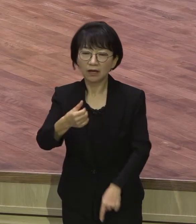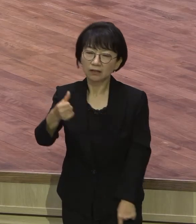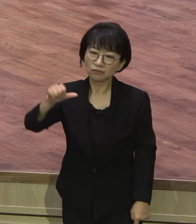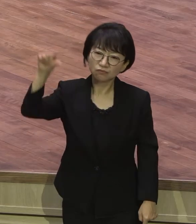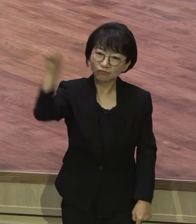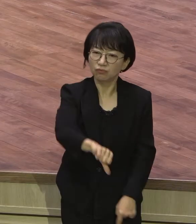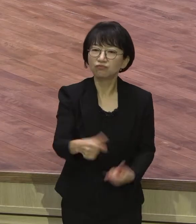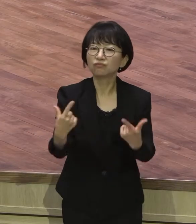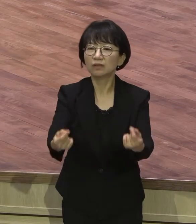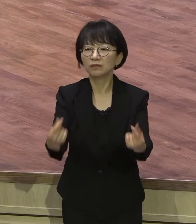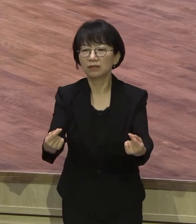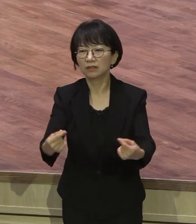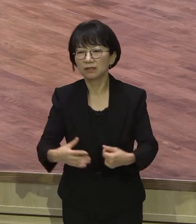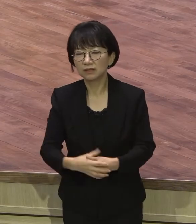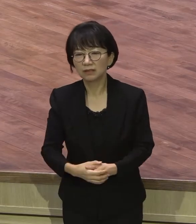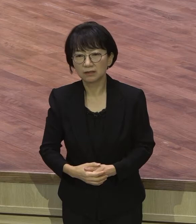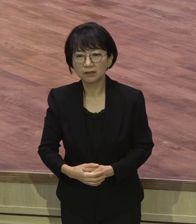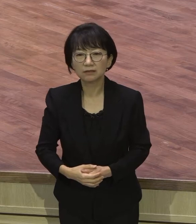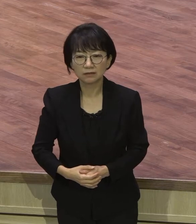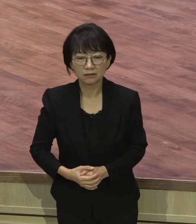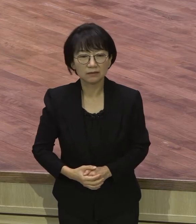그런 심령이요. 그건 저주다.